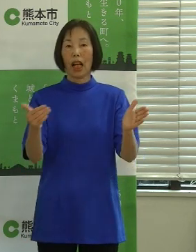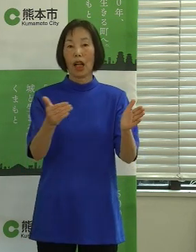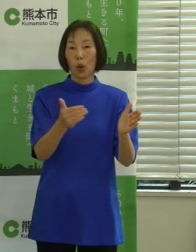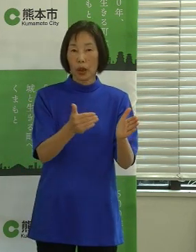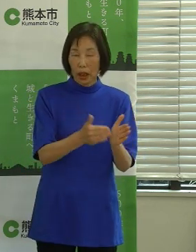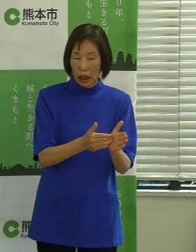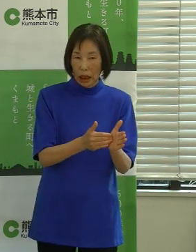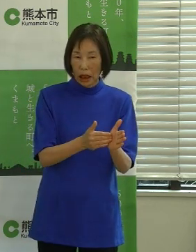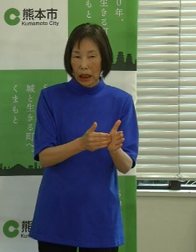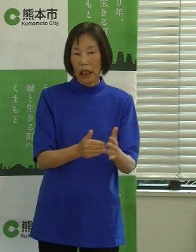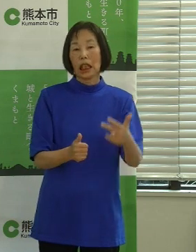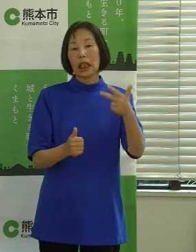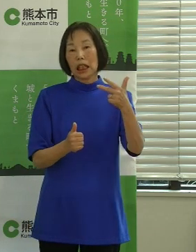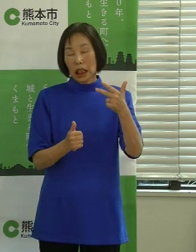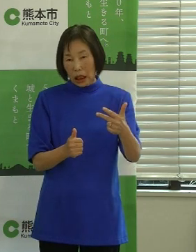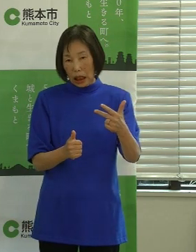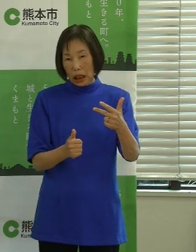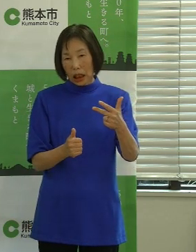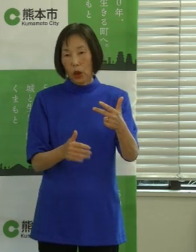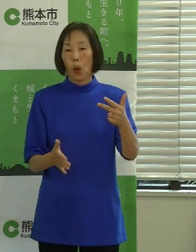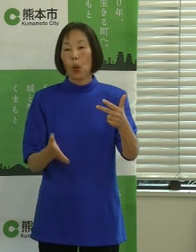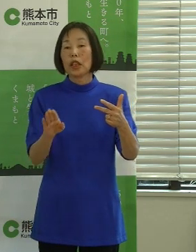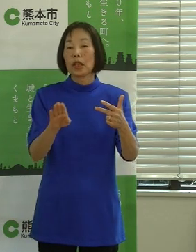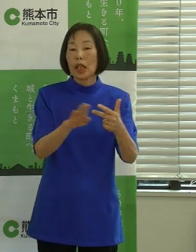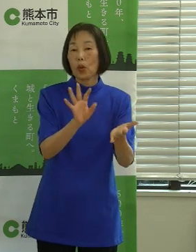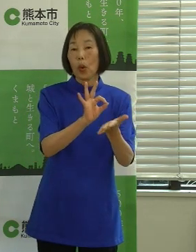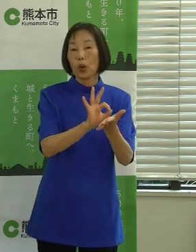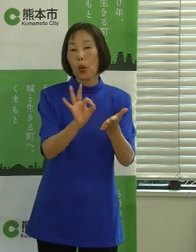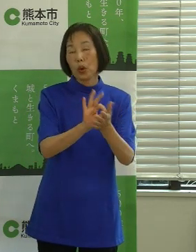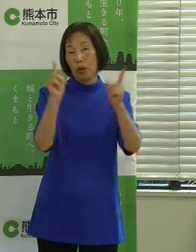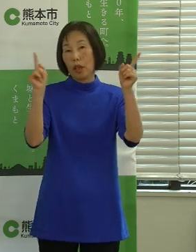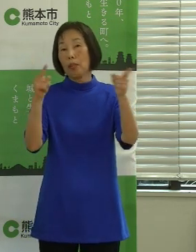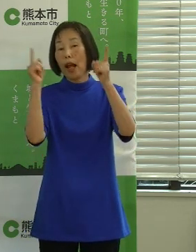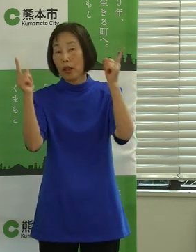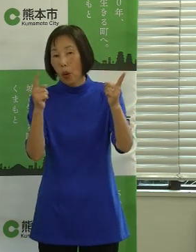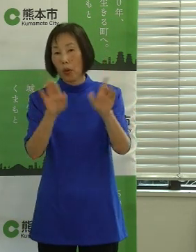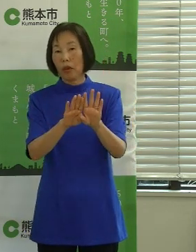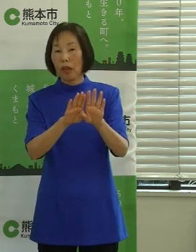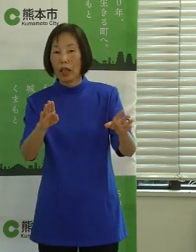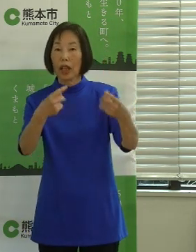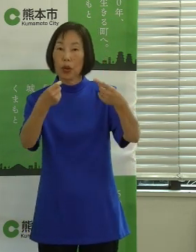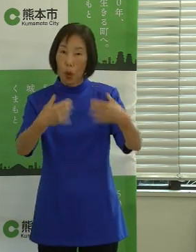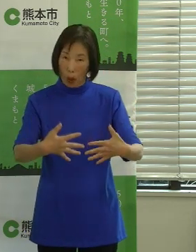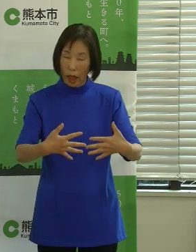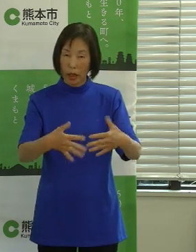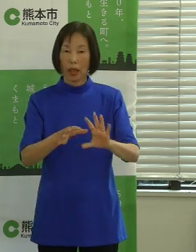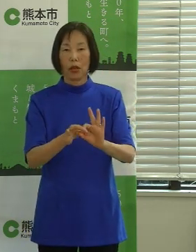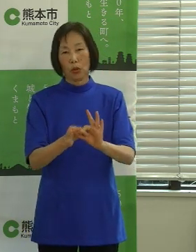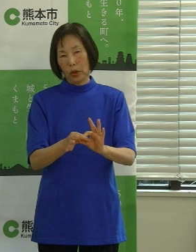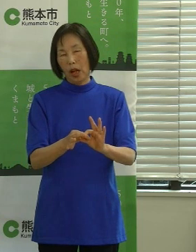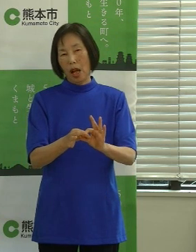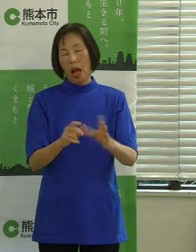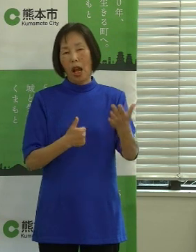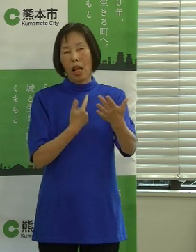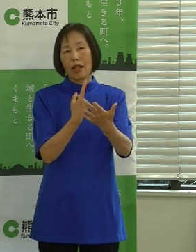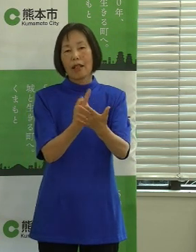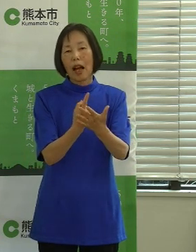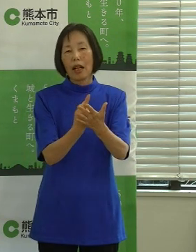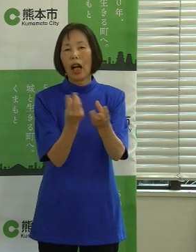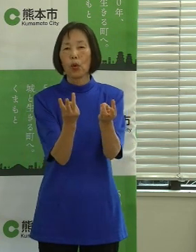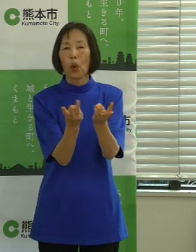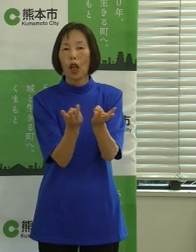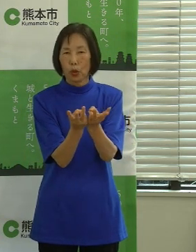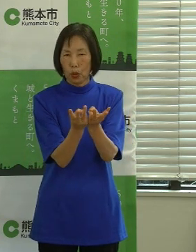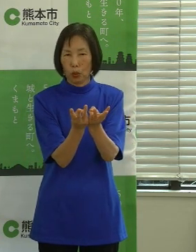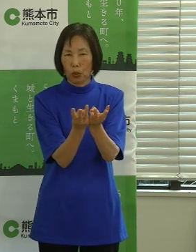に私有施設を利用するイベント等の開催条件について参加人数をです